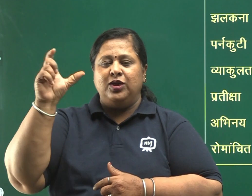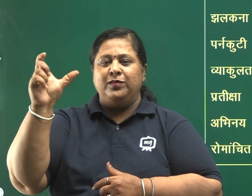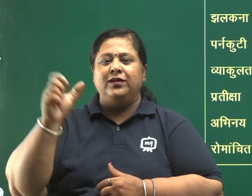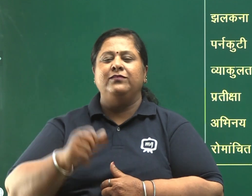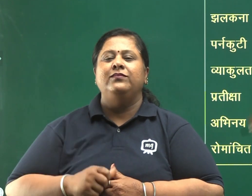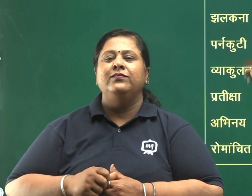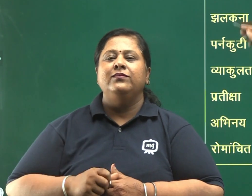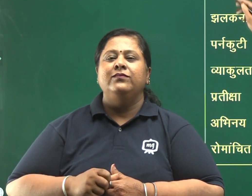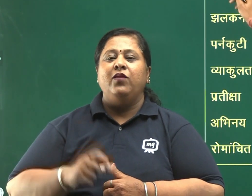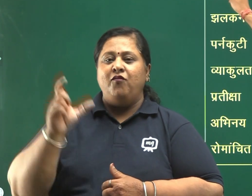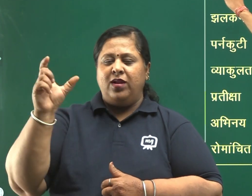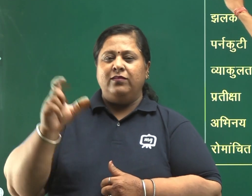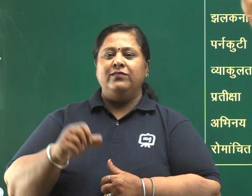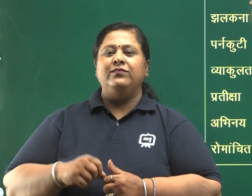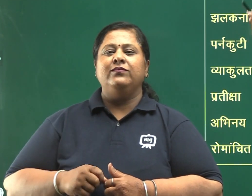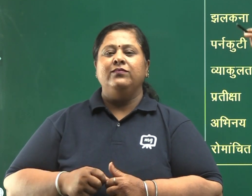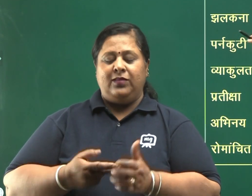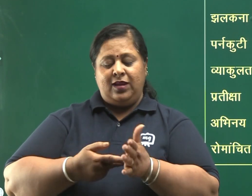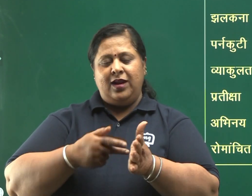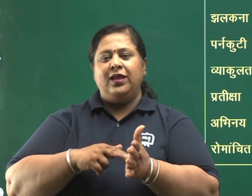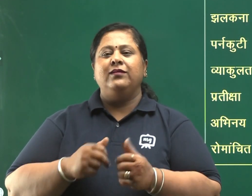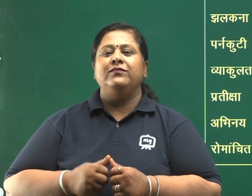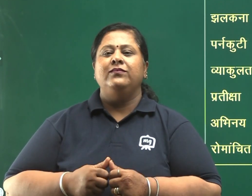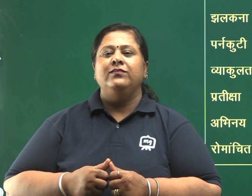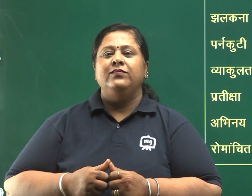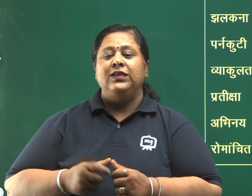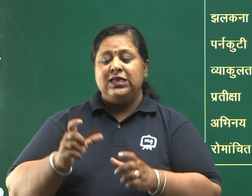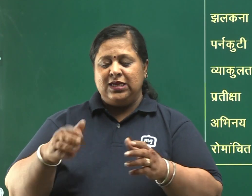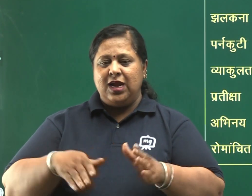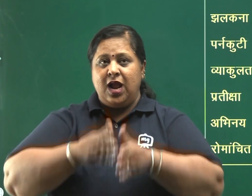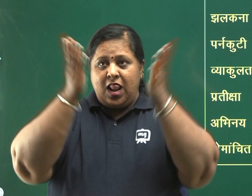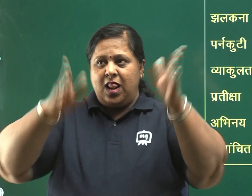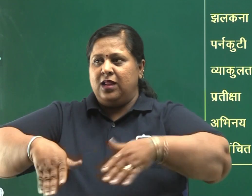है वन, अर्थ होगा जंगल।